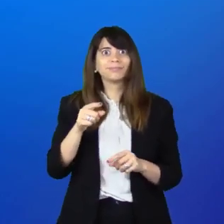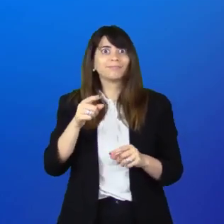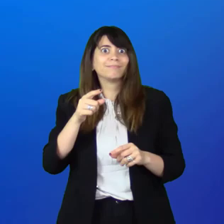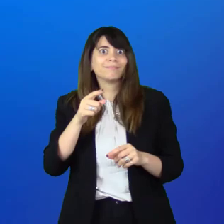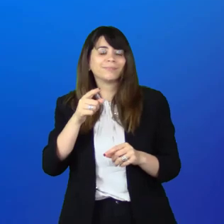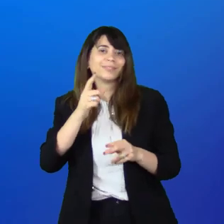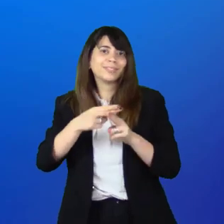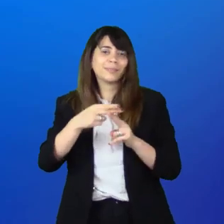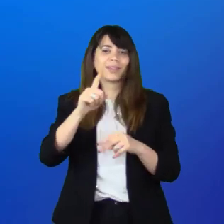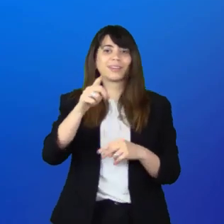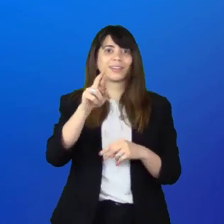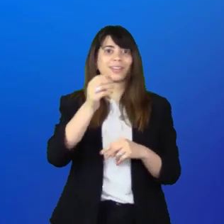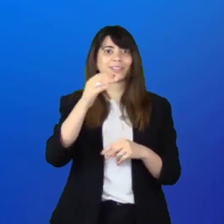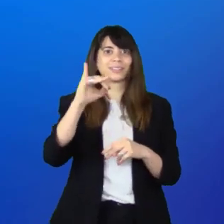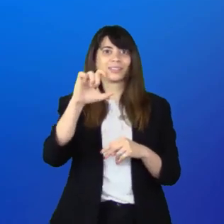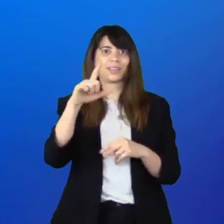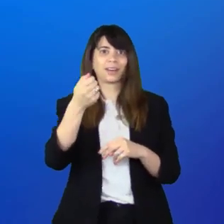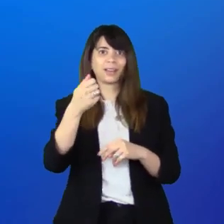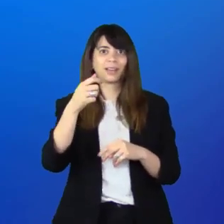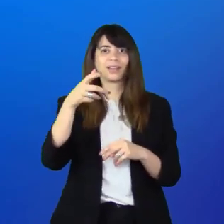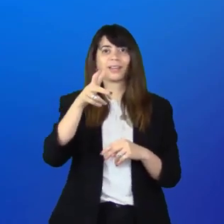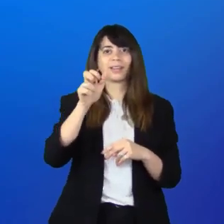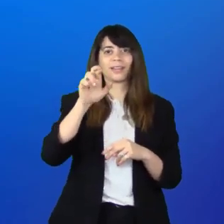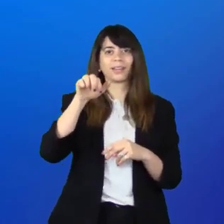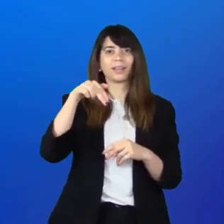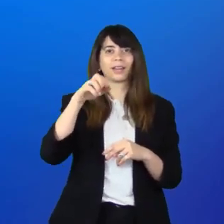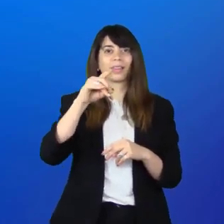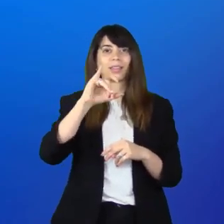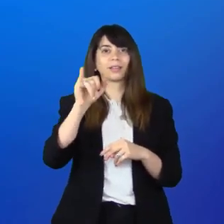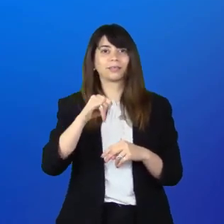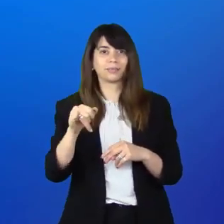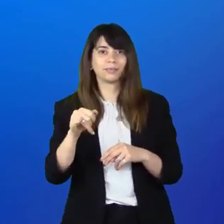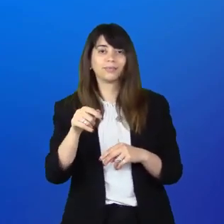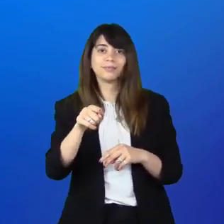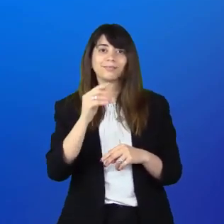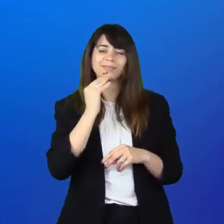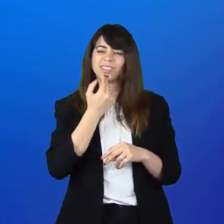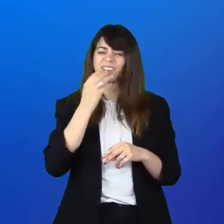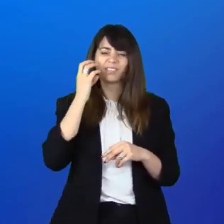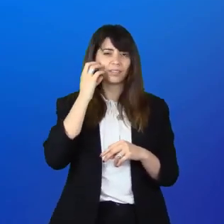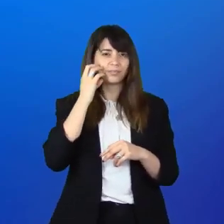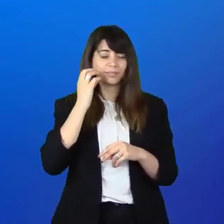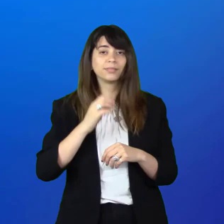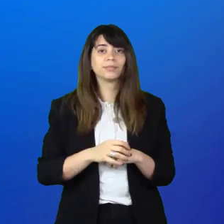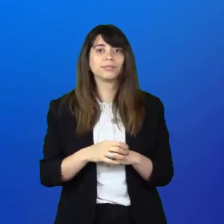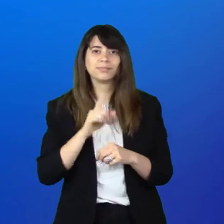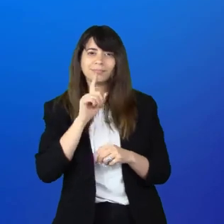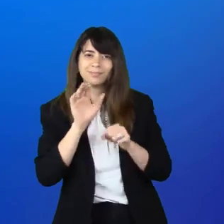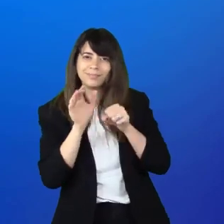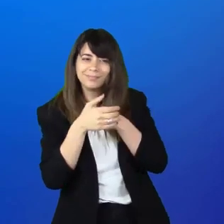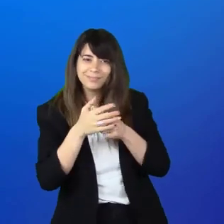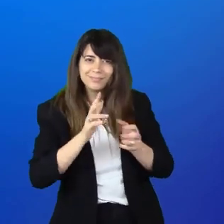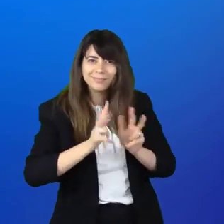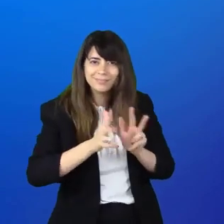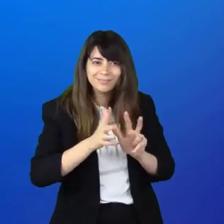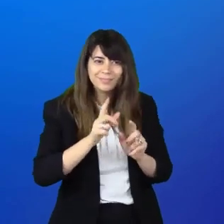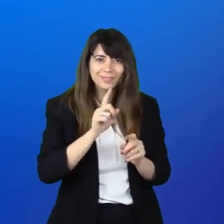que se llamaba Graciela Hernández, creo que esta era su seña, que a escondidas